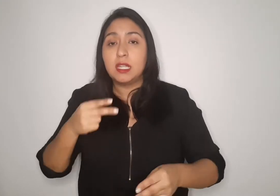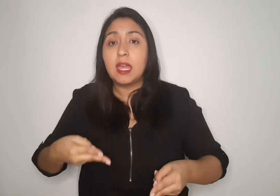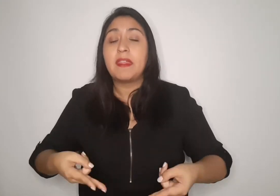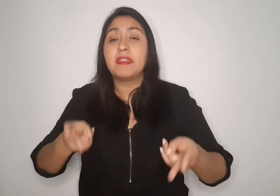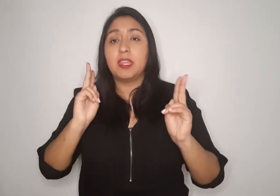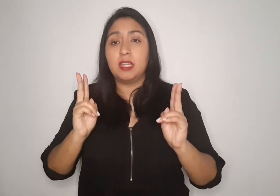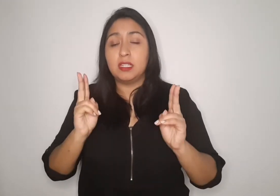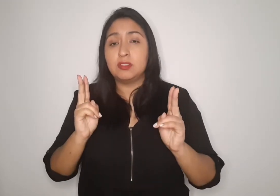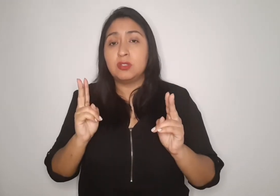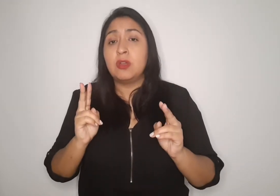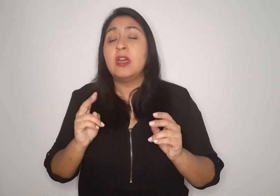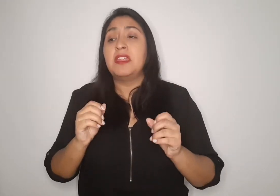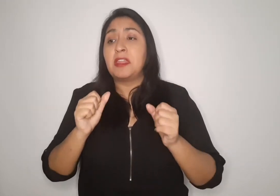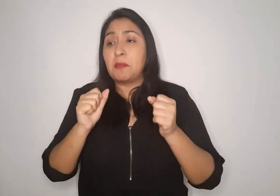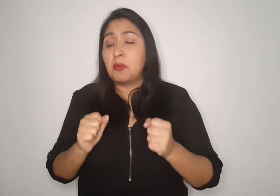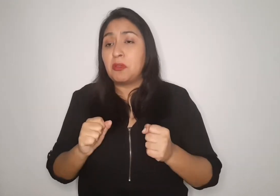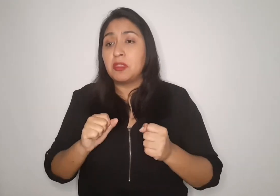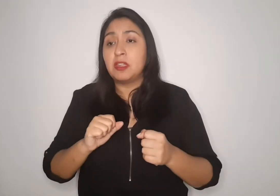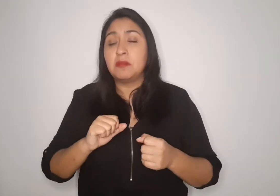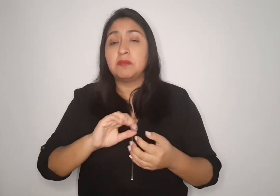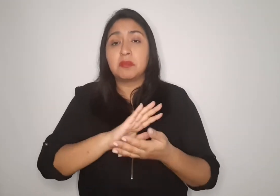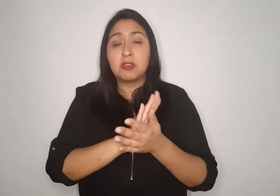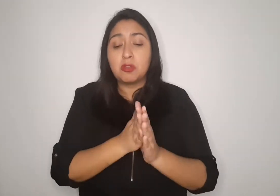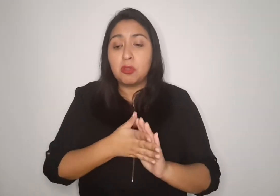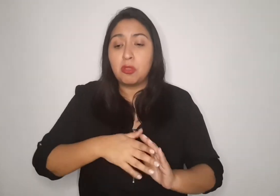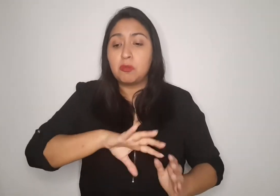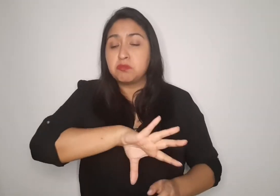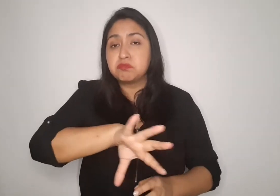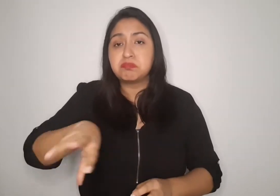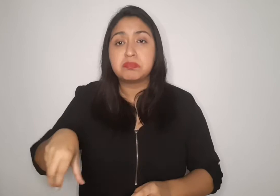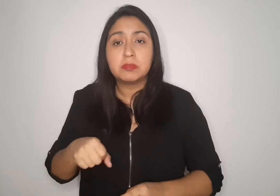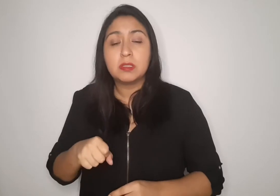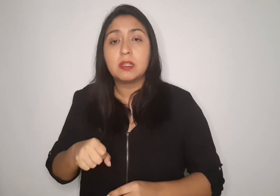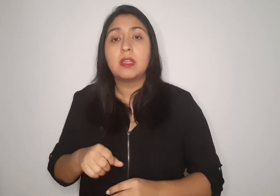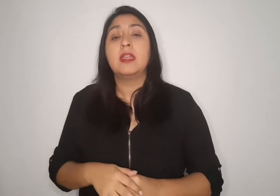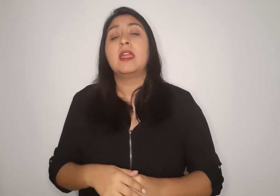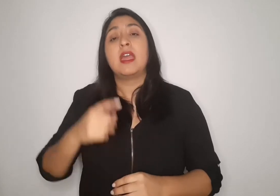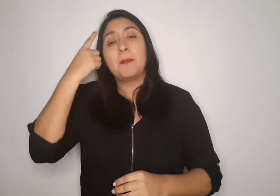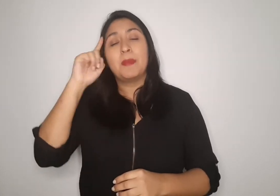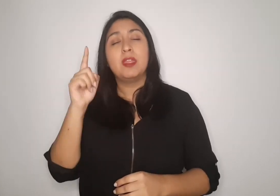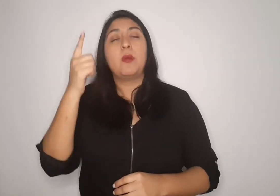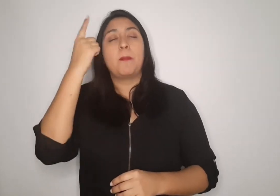y llevarme todo, ¿ya? Pero hicimos esa vuelta, ese pensamiento más